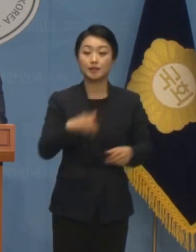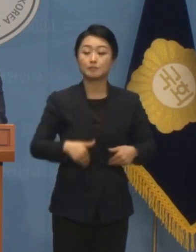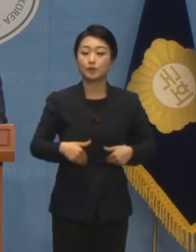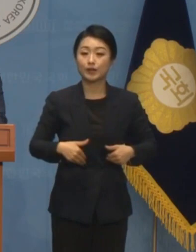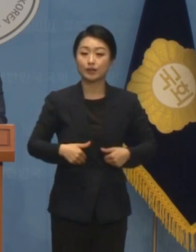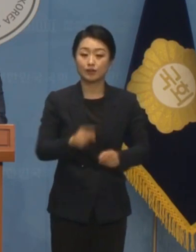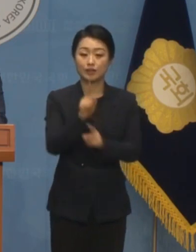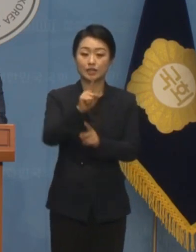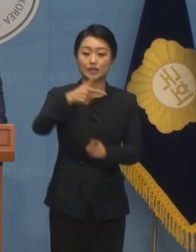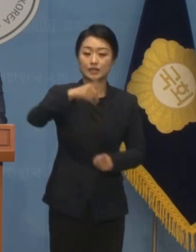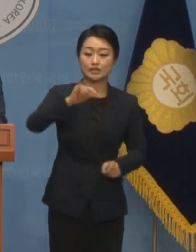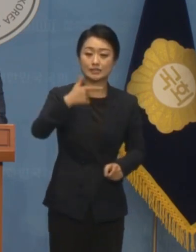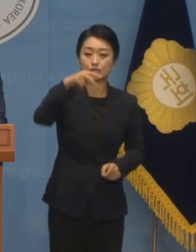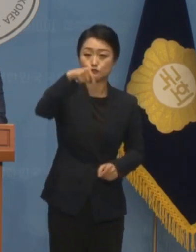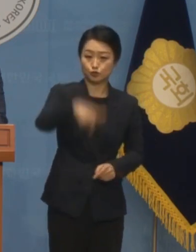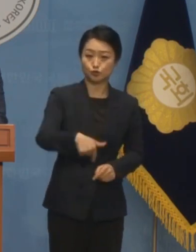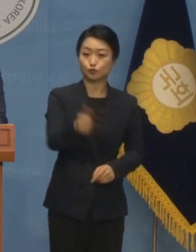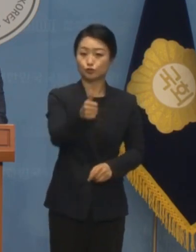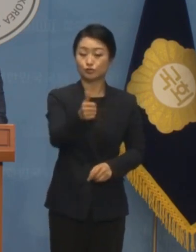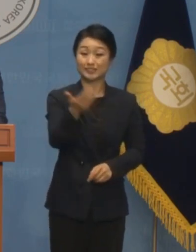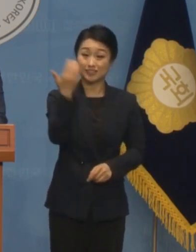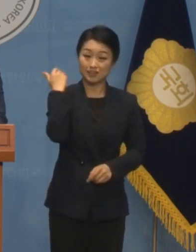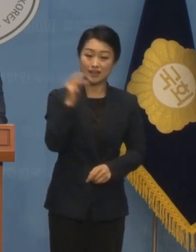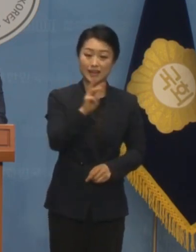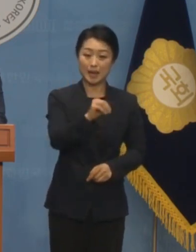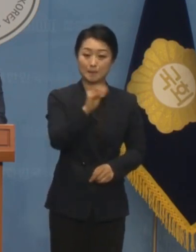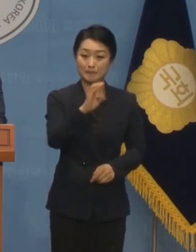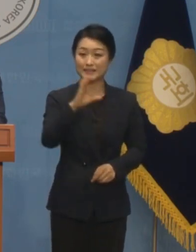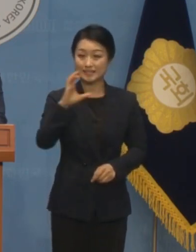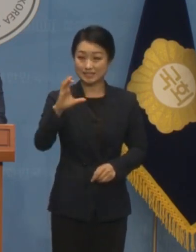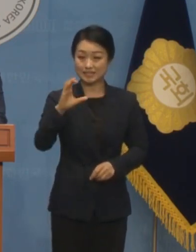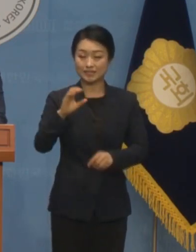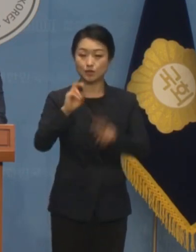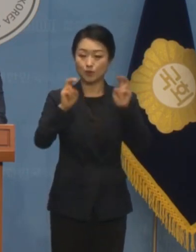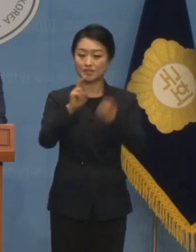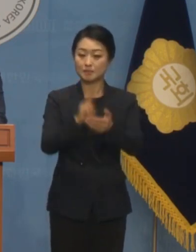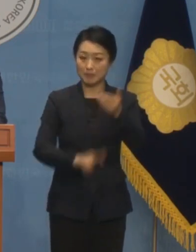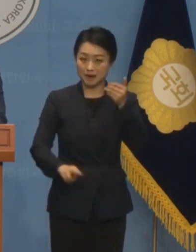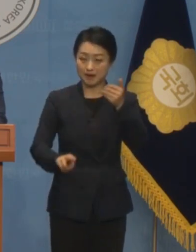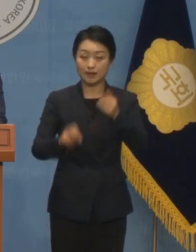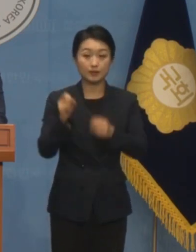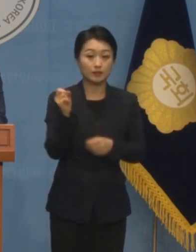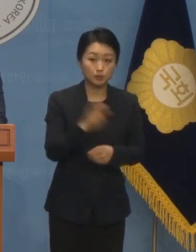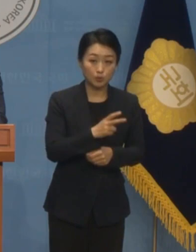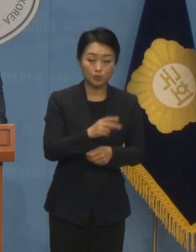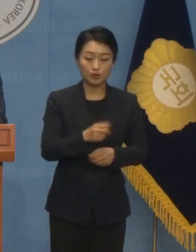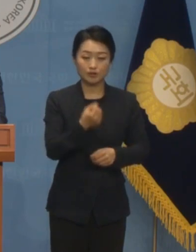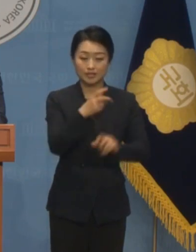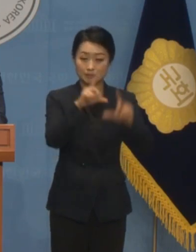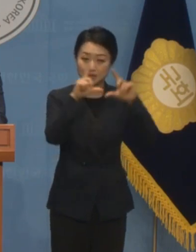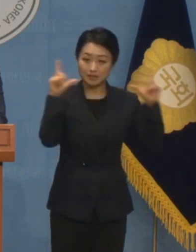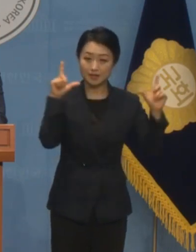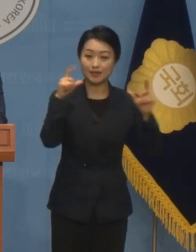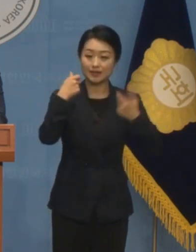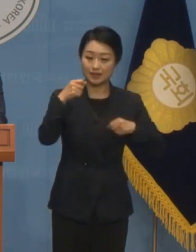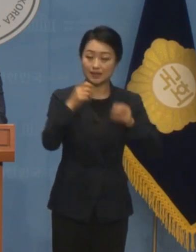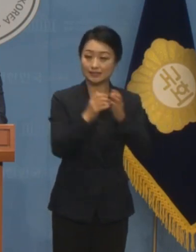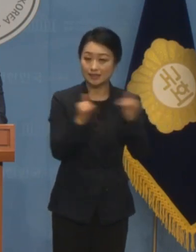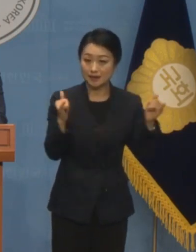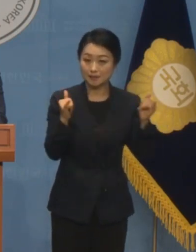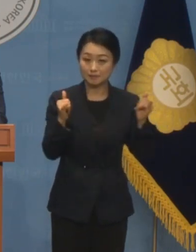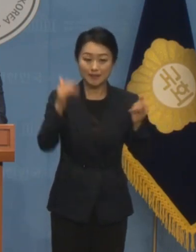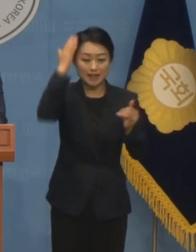이진숙 방송통신위원장 후보가 MBC 민영화 방안과 연예인 방송 제작자 블랙리스트 문건